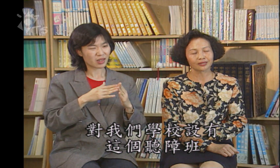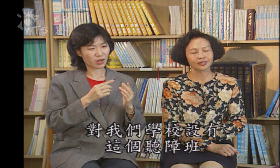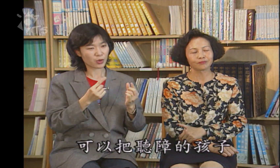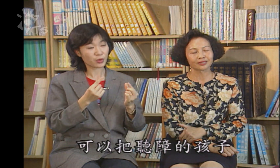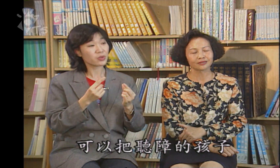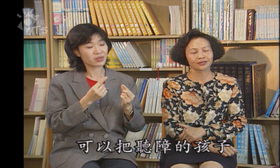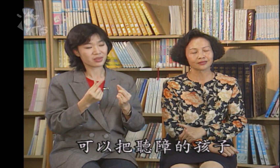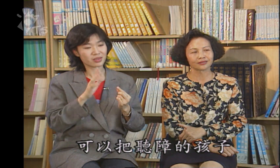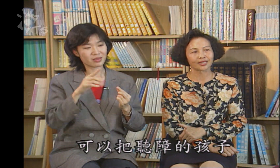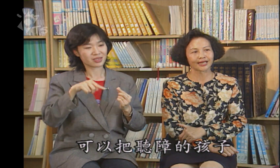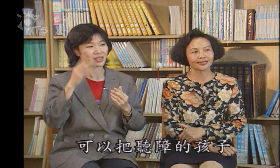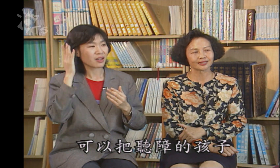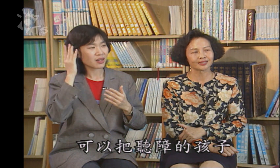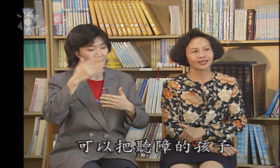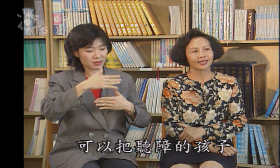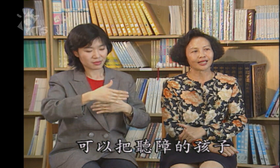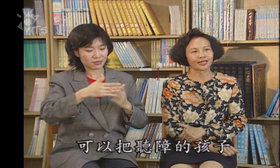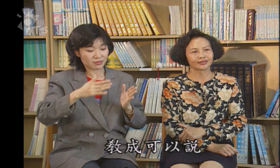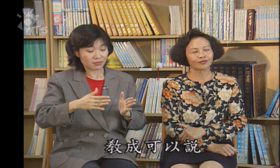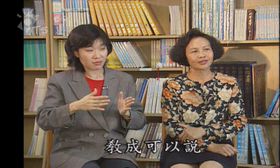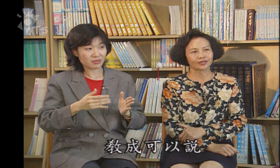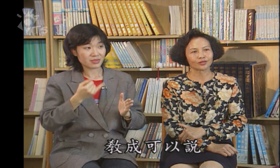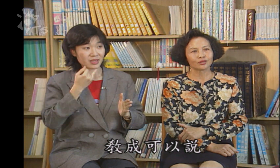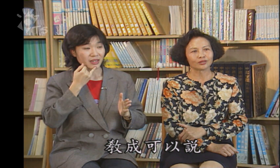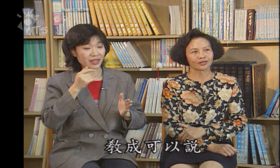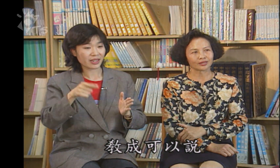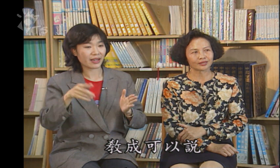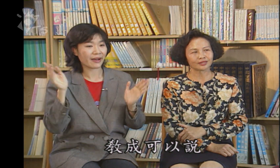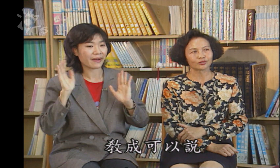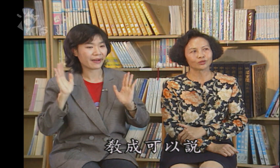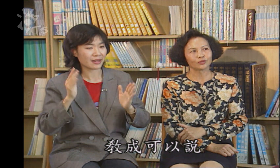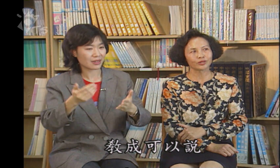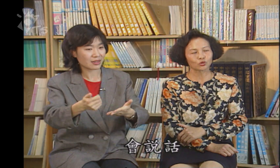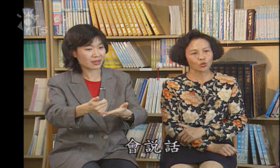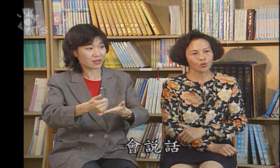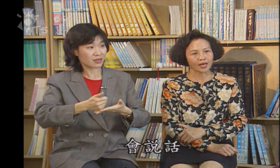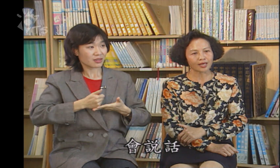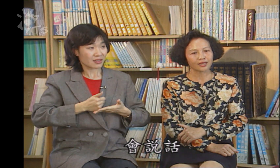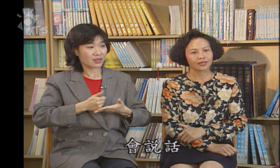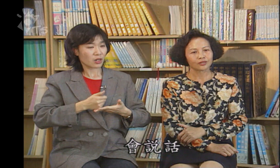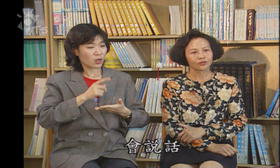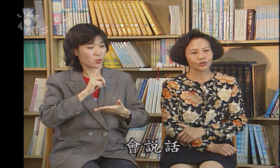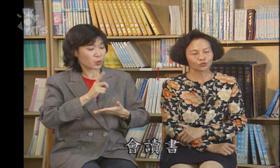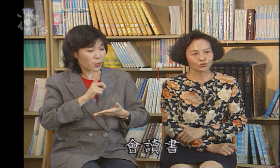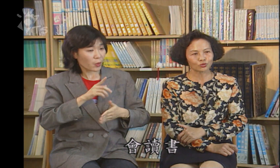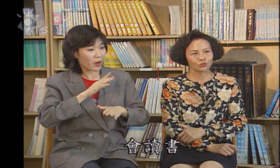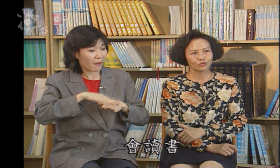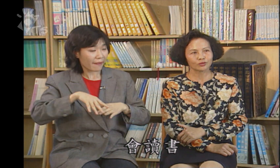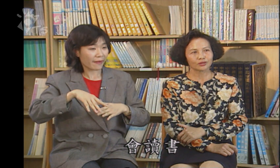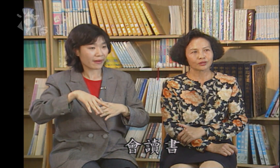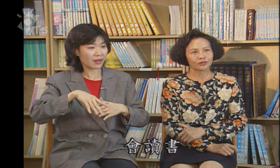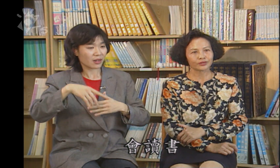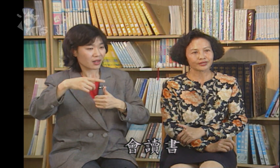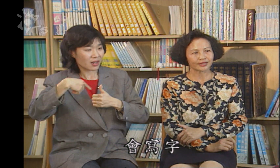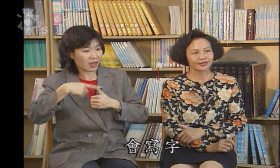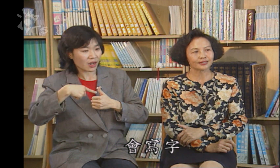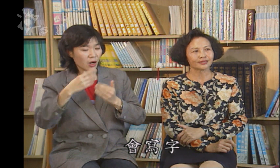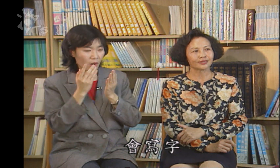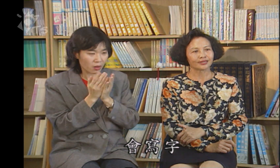以把听障的孩子啊教成可以说会说话、会读书、会写字，那